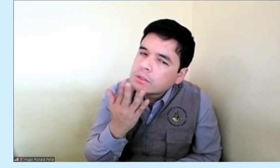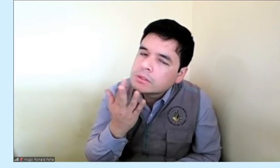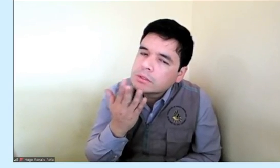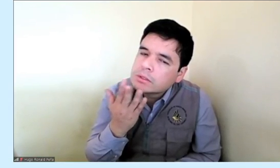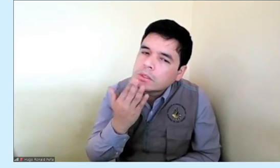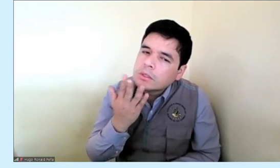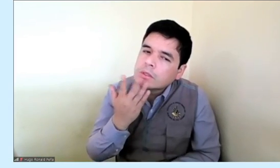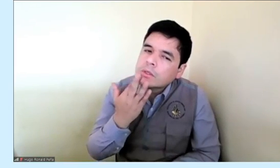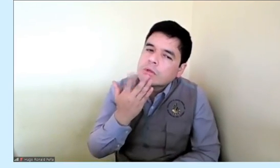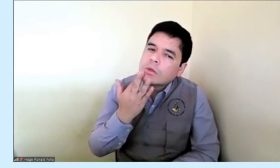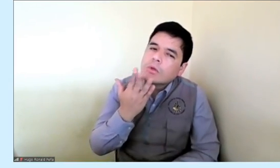colores.